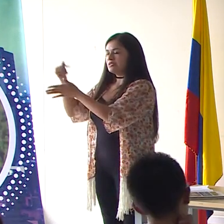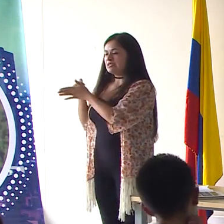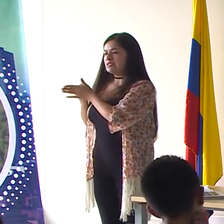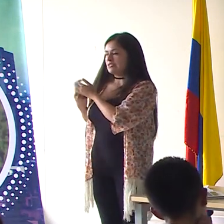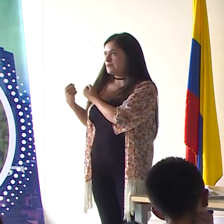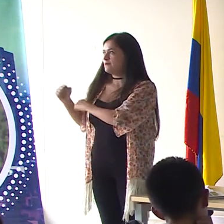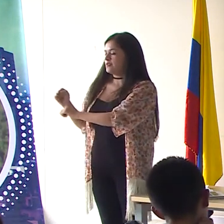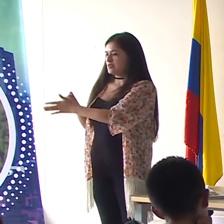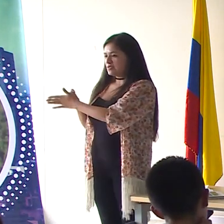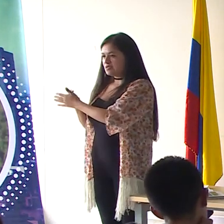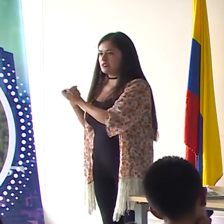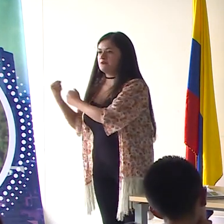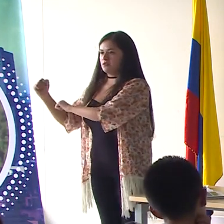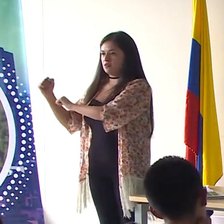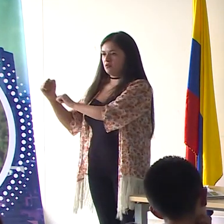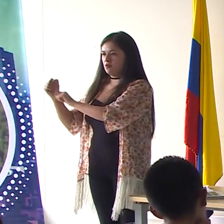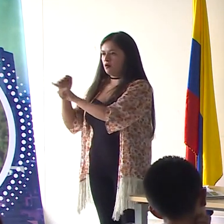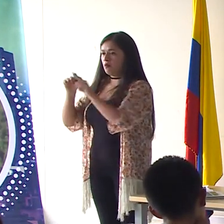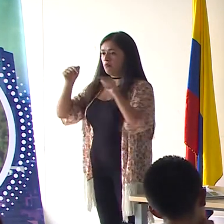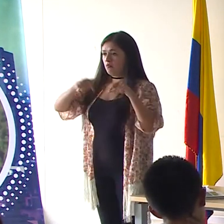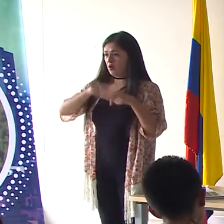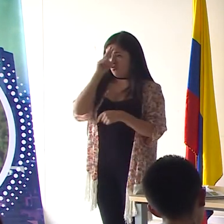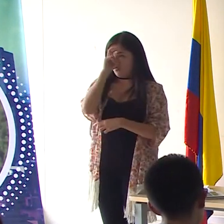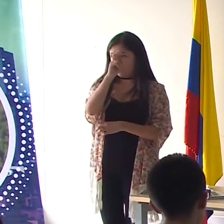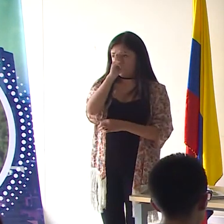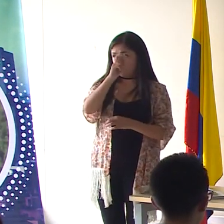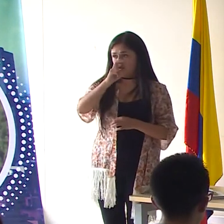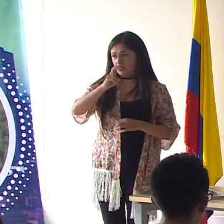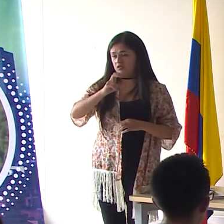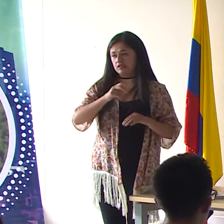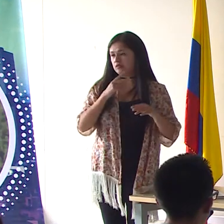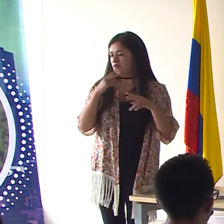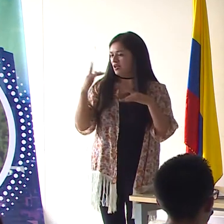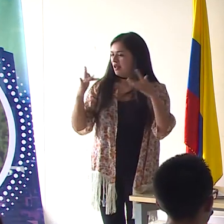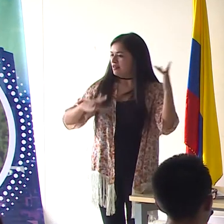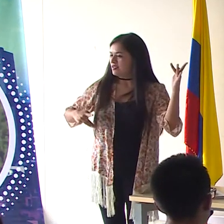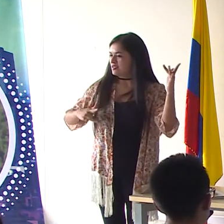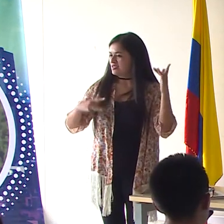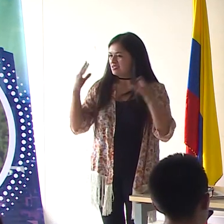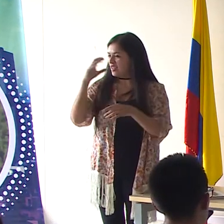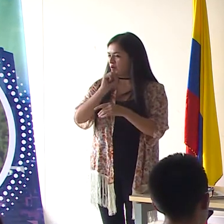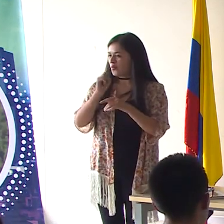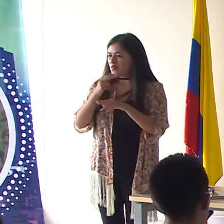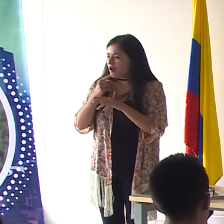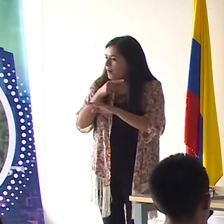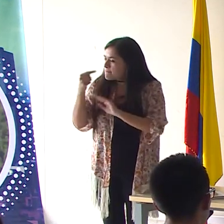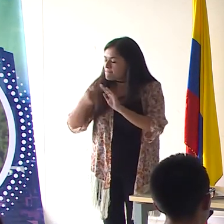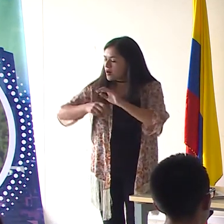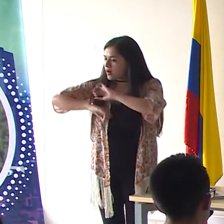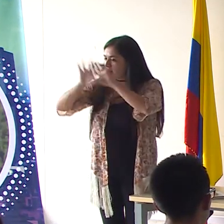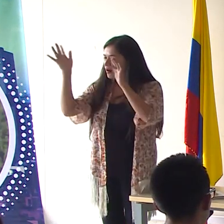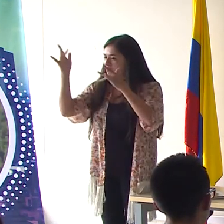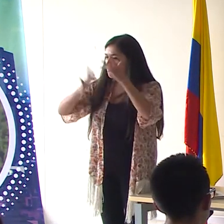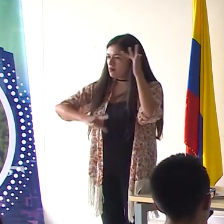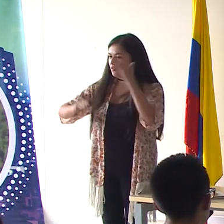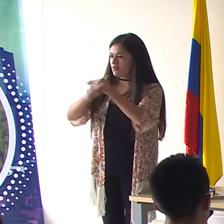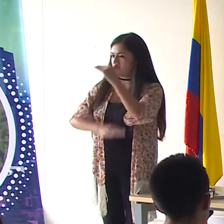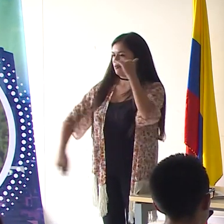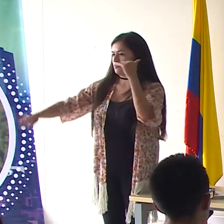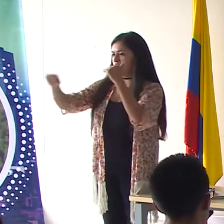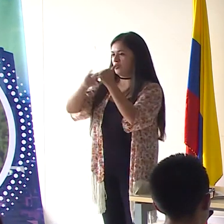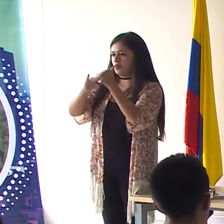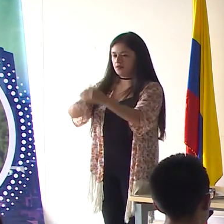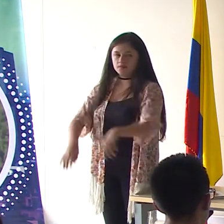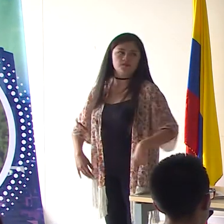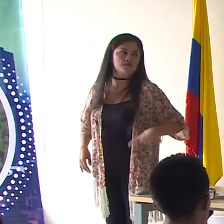el norte todavía tiene amplía la brecha si se ve la brecha palpable